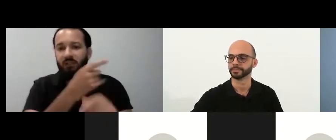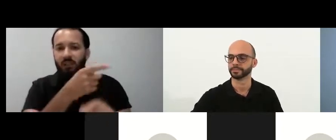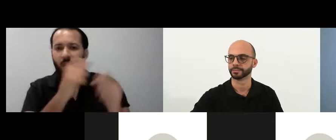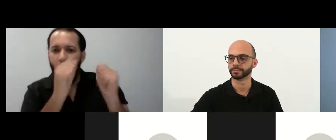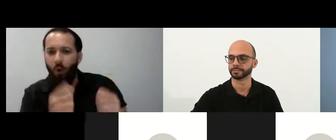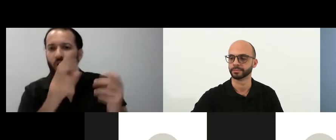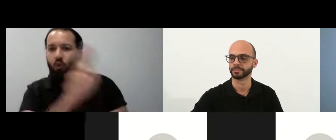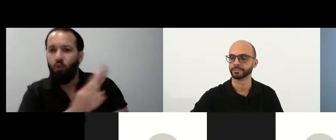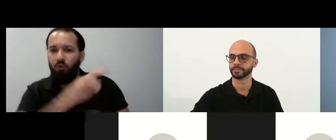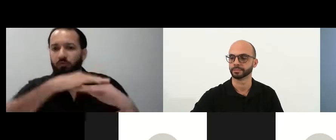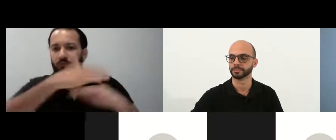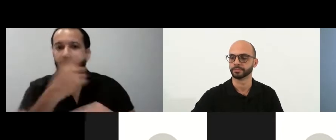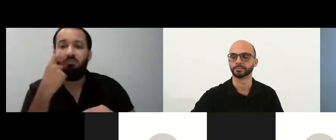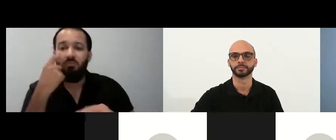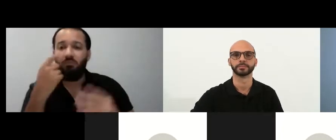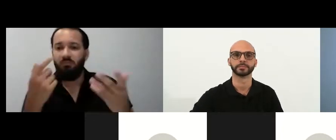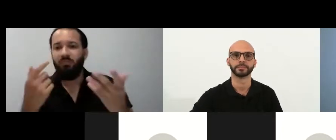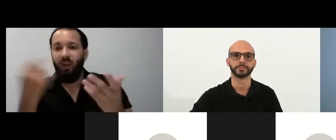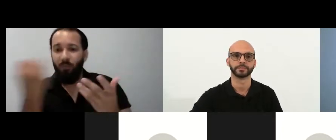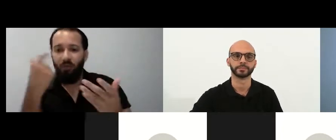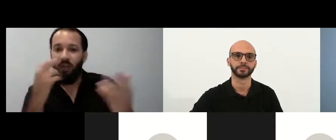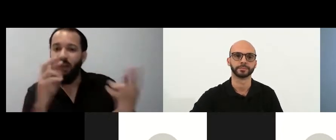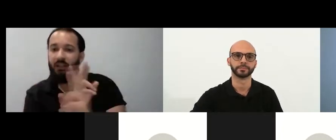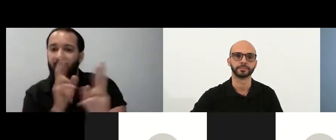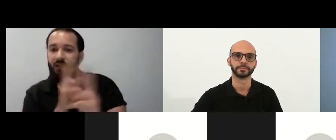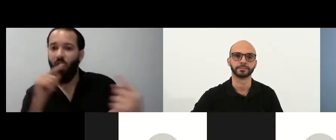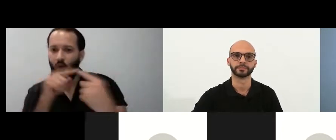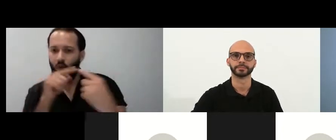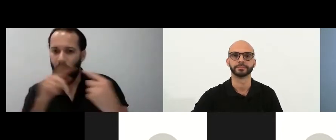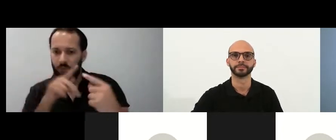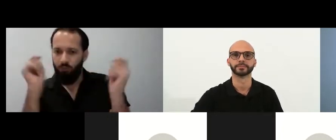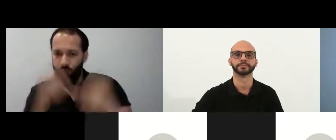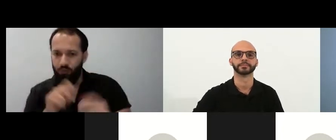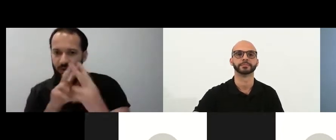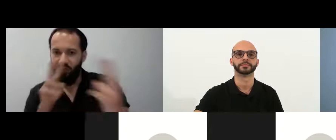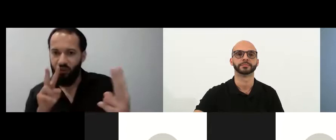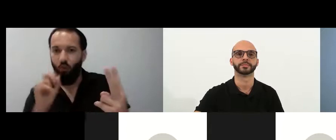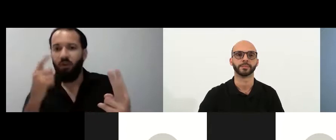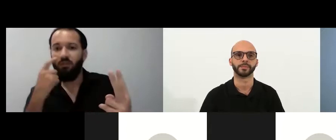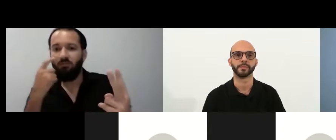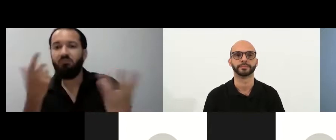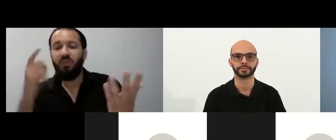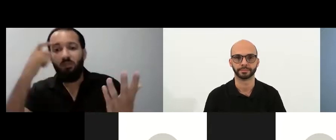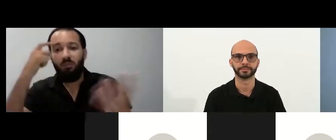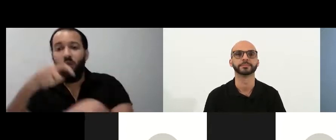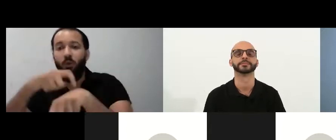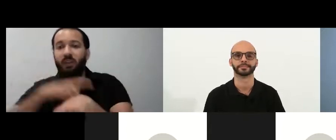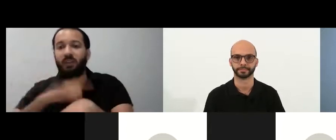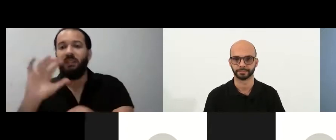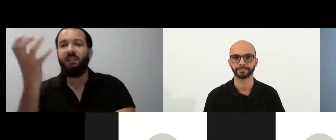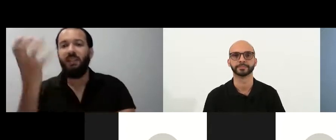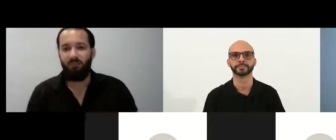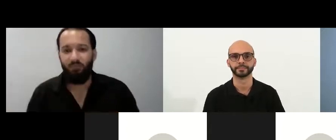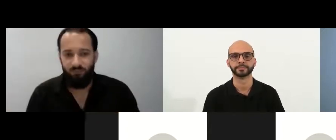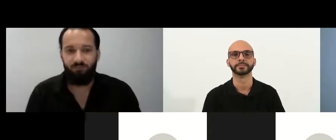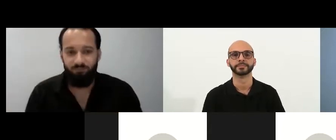o trabalho, como vai ser utilizada a tecnologia, como ele vai utilizar desse artifício